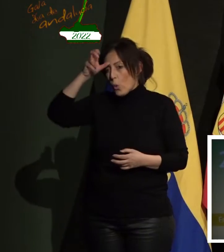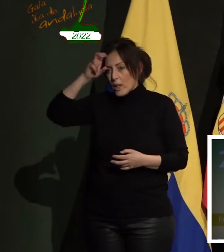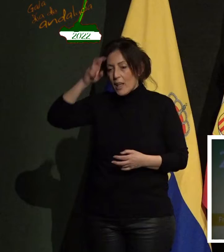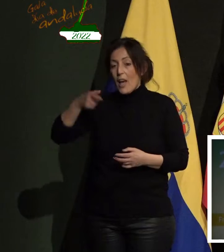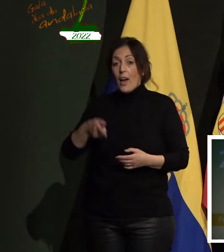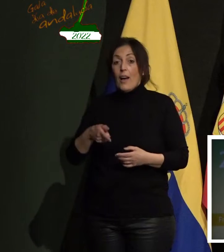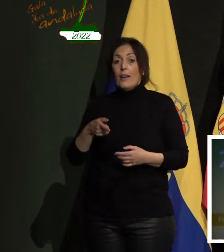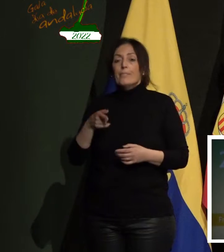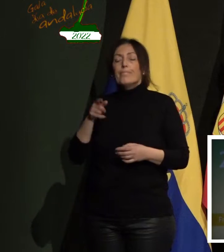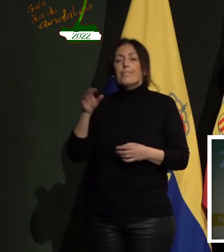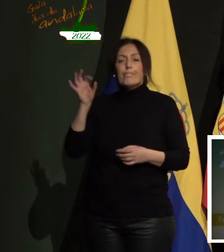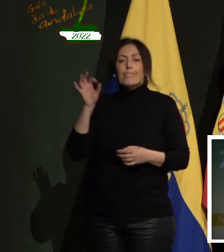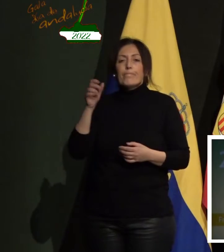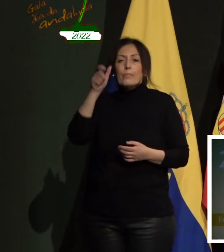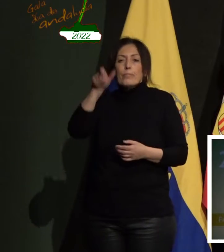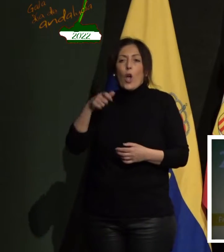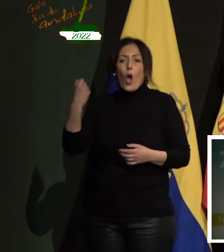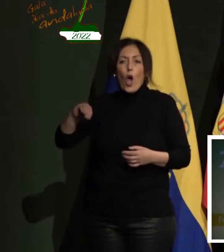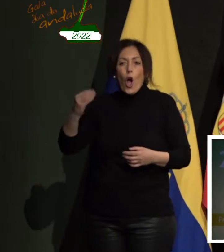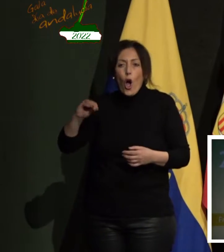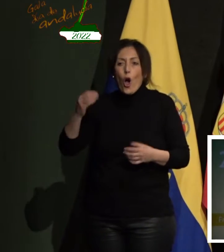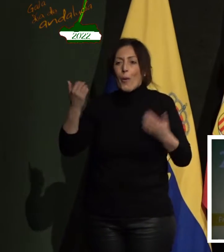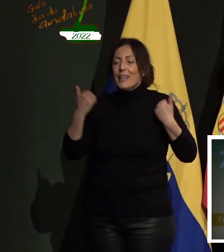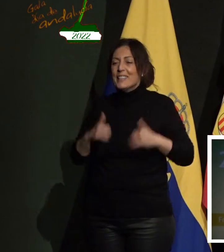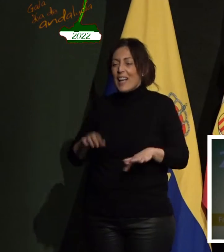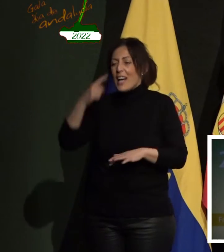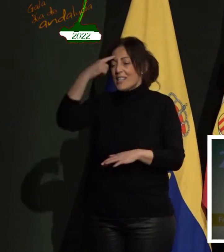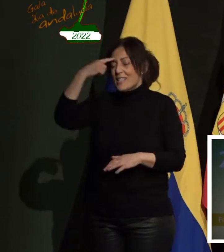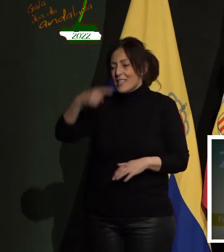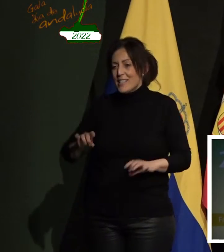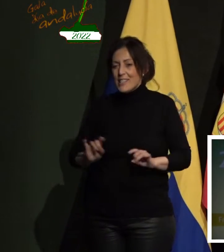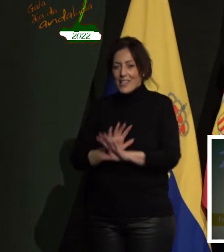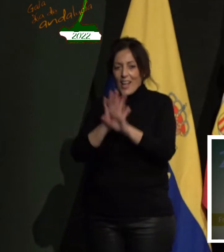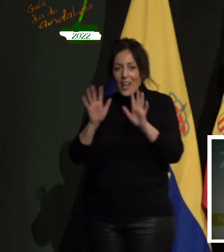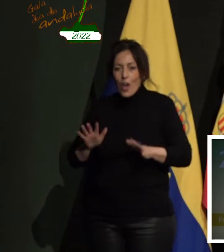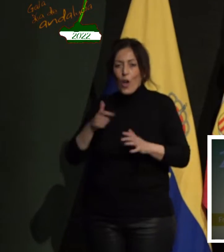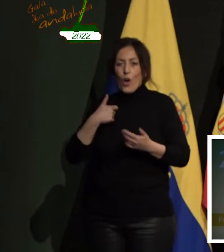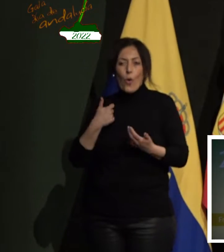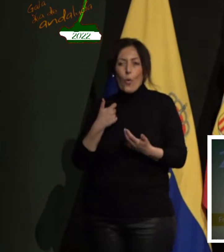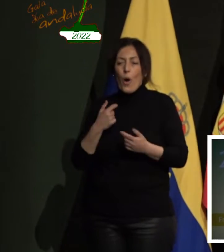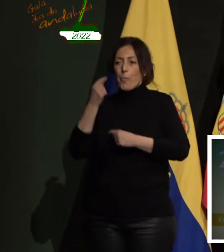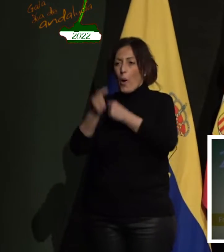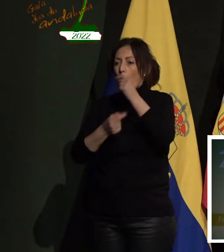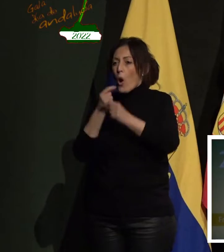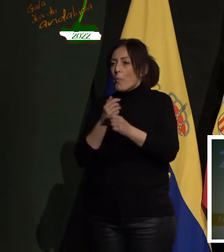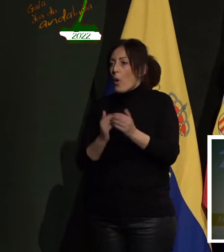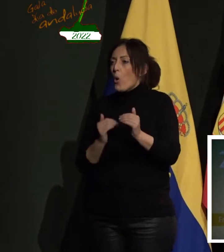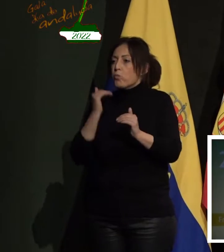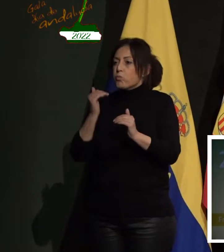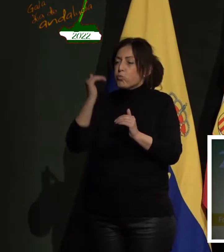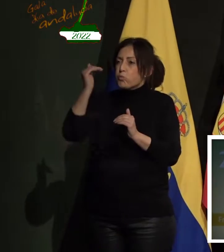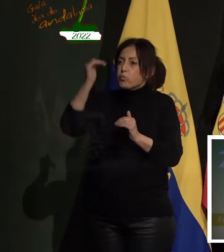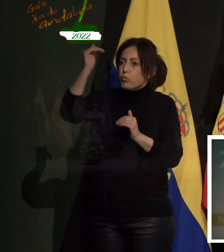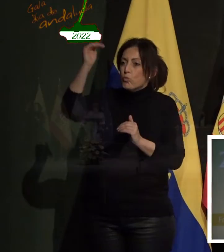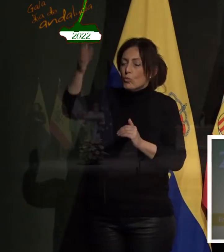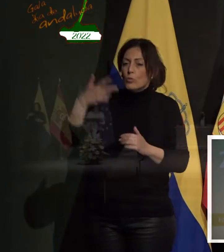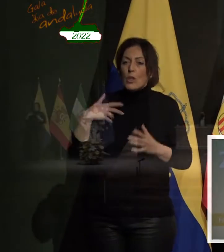joven palmeño es un ejemplo de superación y nos está demostrando a todos que con su trabajo, con su ilusión, con su